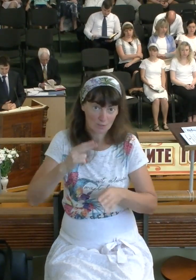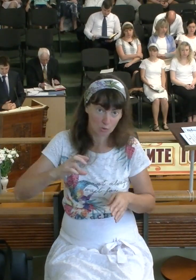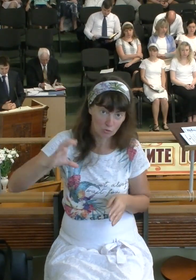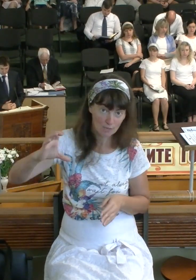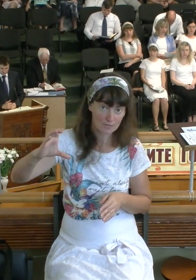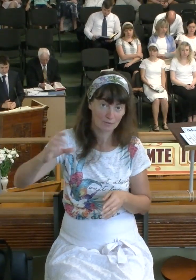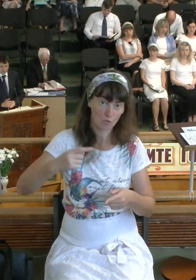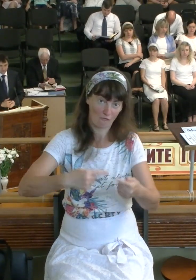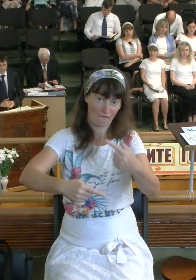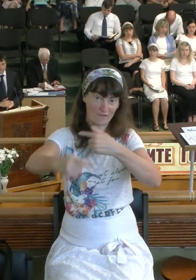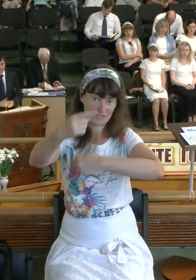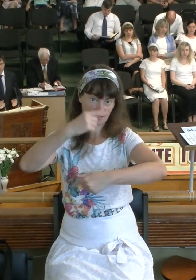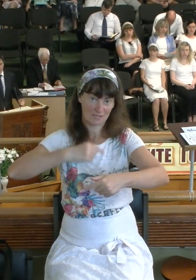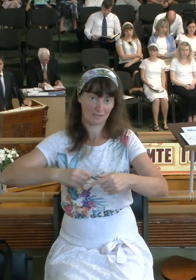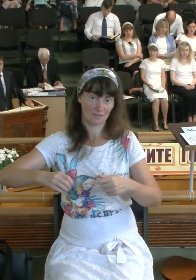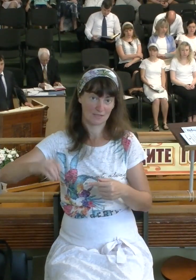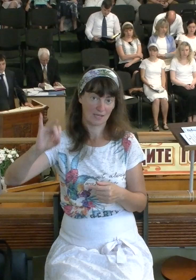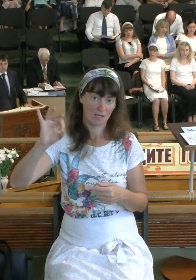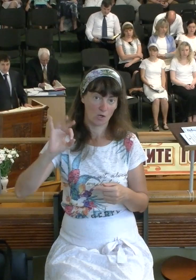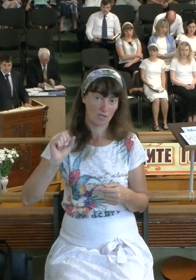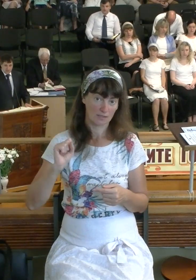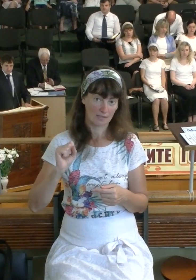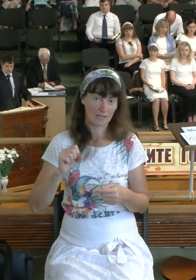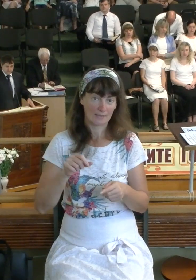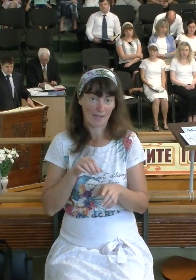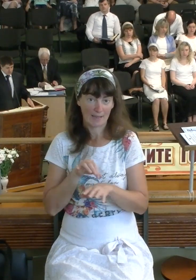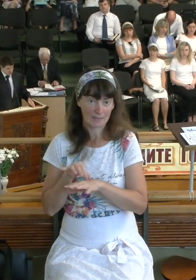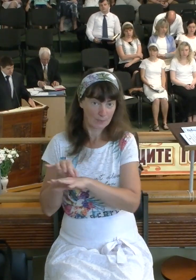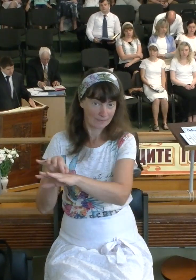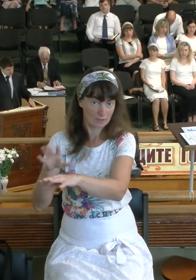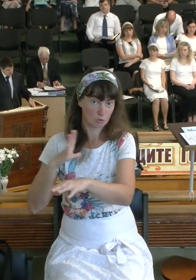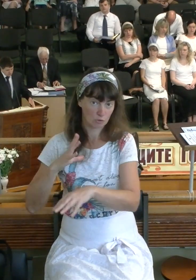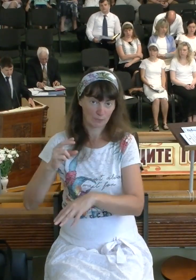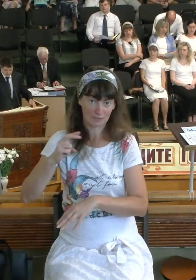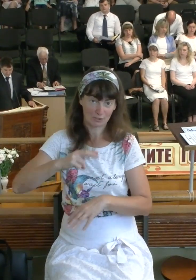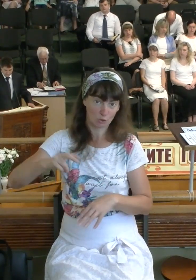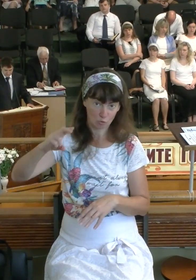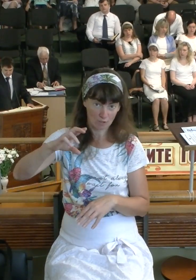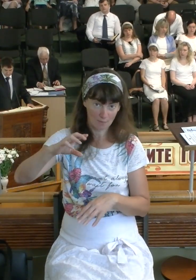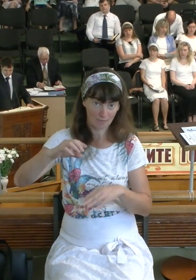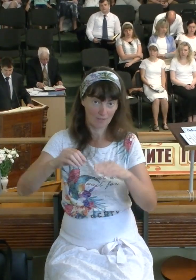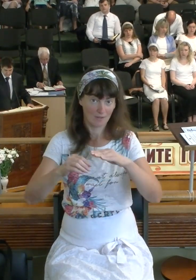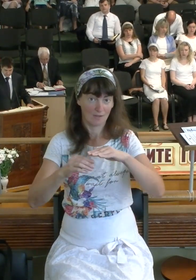был Духом в пустыню». Мы видим, что снова,